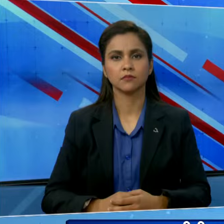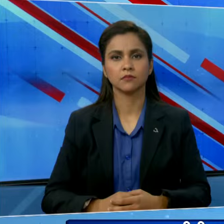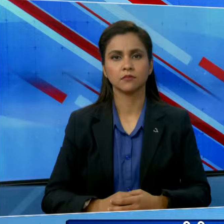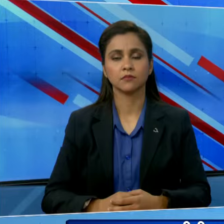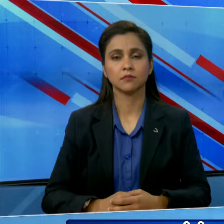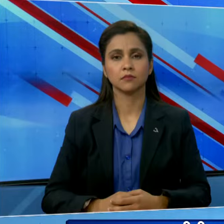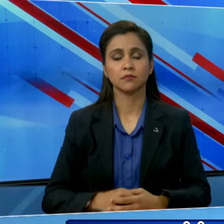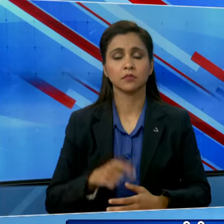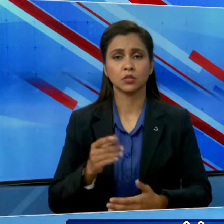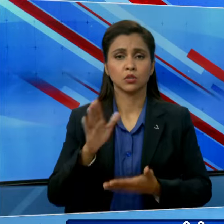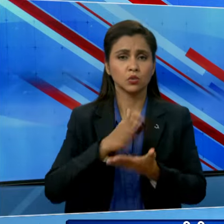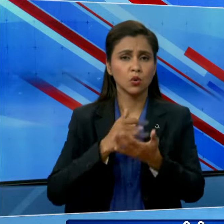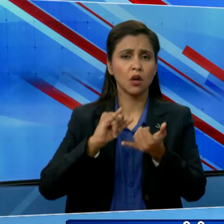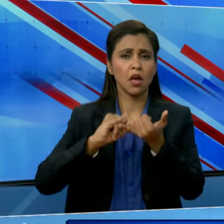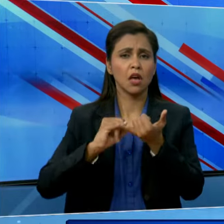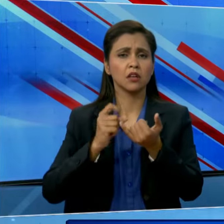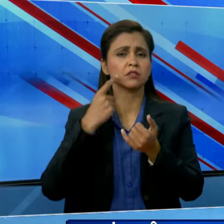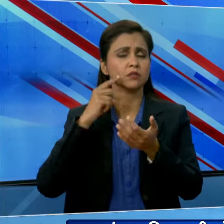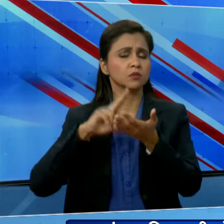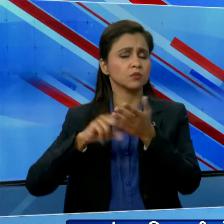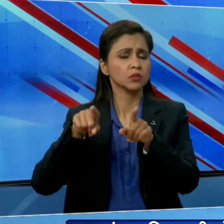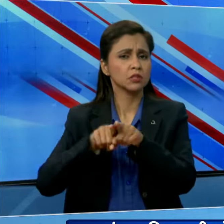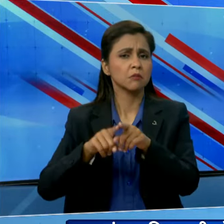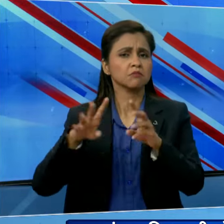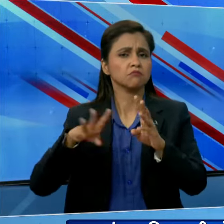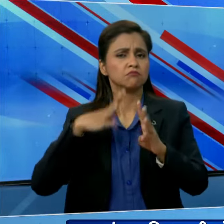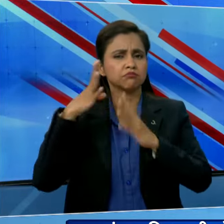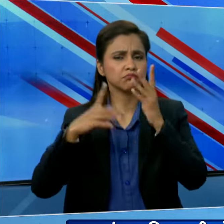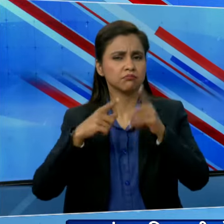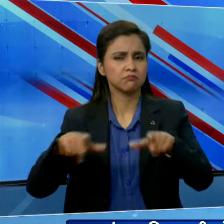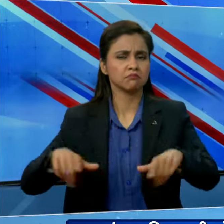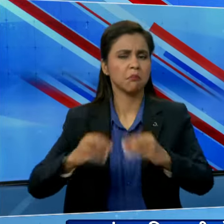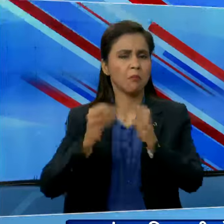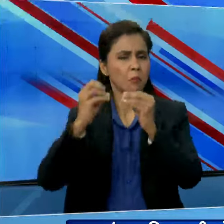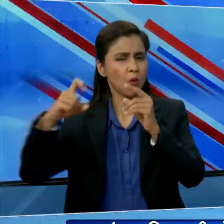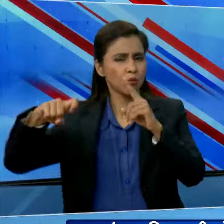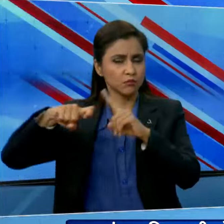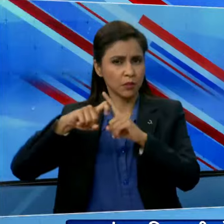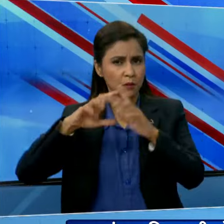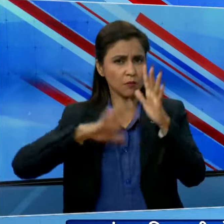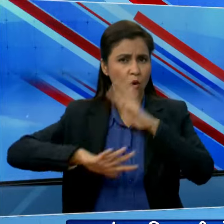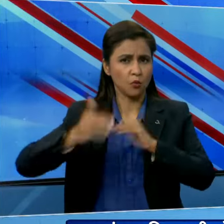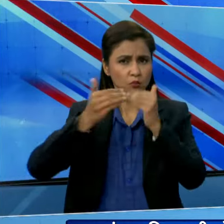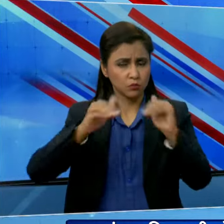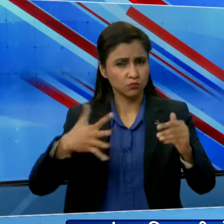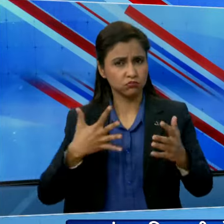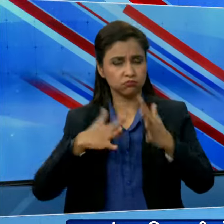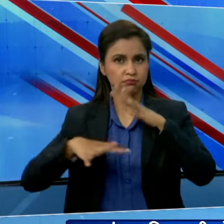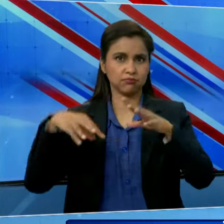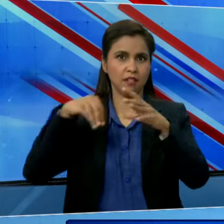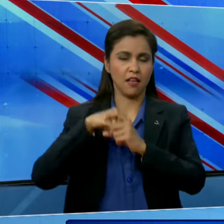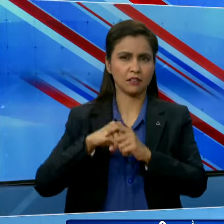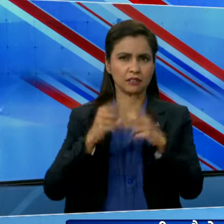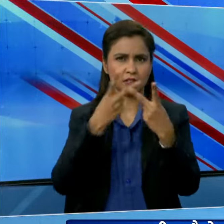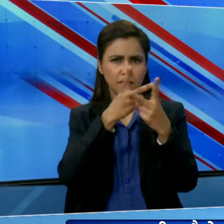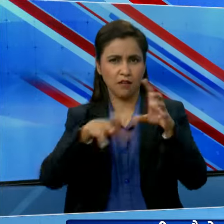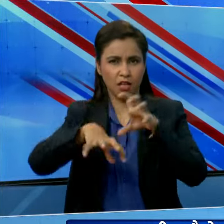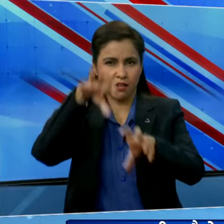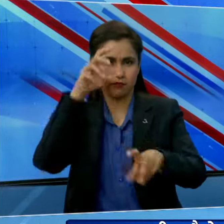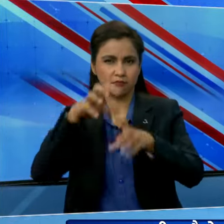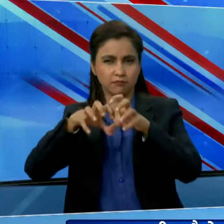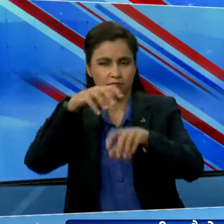द सॉन्ग ऑफ सियोनी जंगल बुक पर आधारित है। यहाँ बच्चों ने जंगल के हर जानवर का किरदार बखूबी निभाया। इस तरह के कार्यक्रम